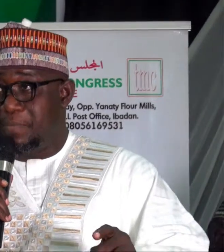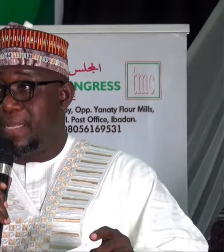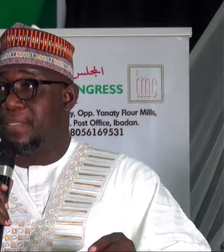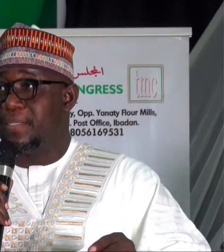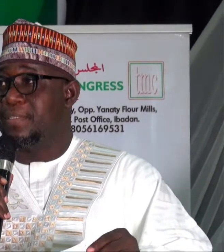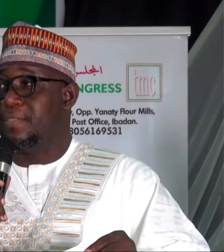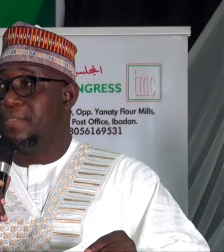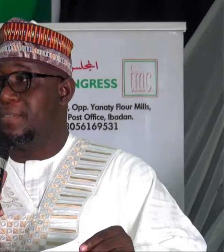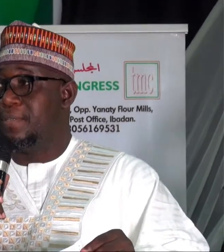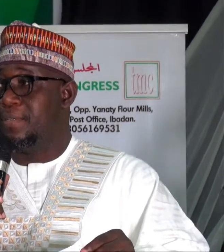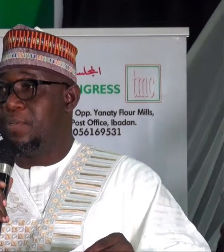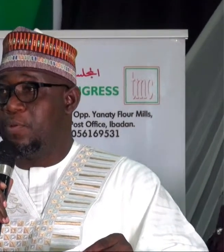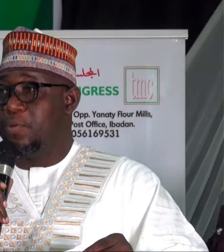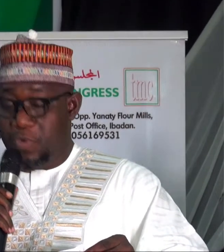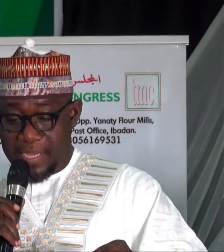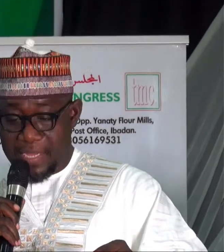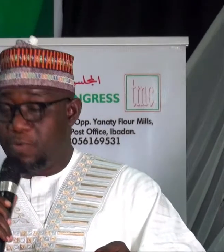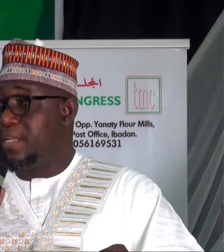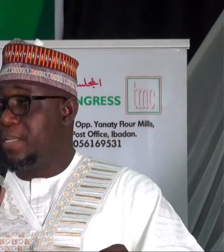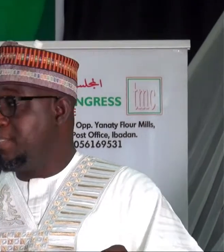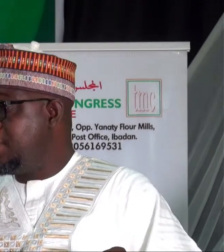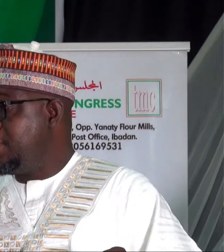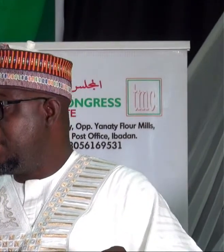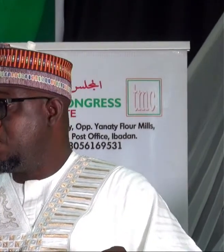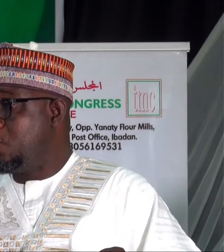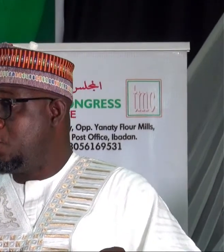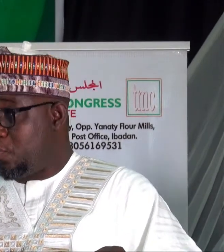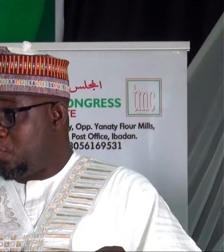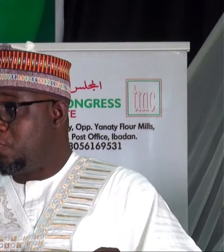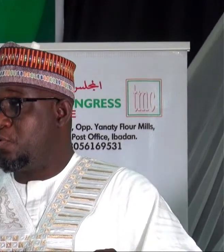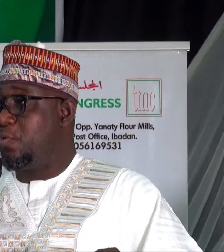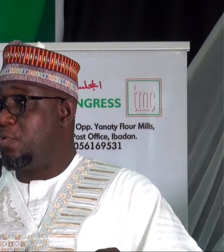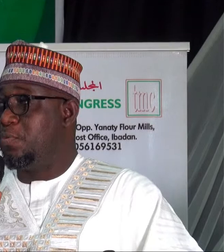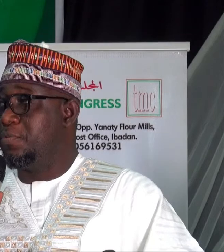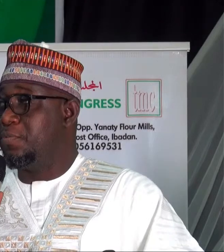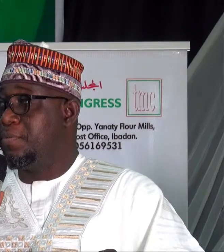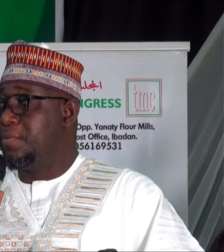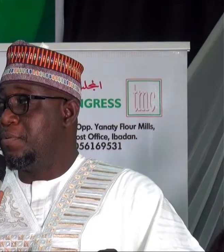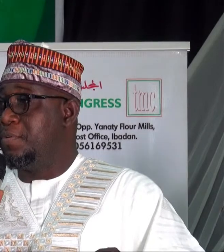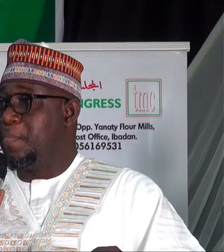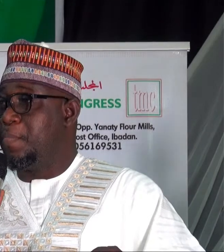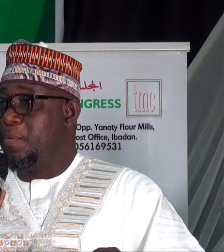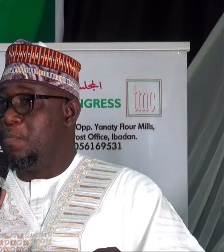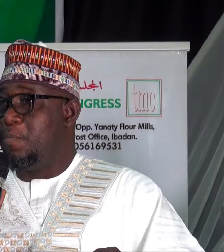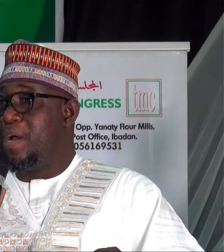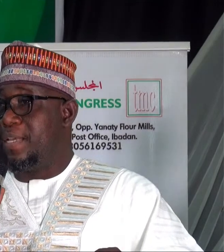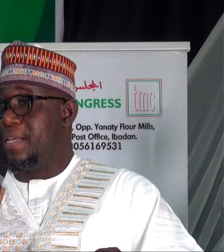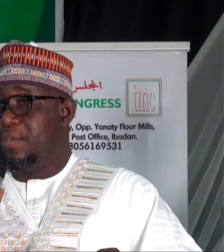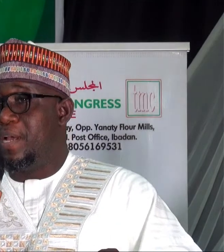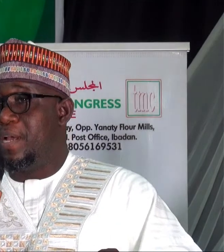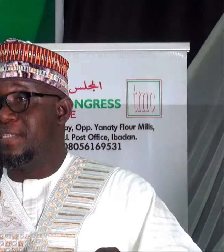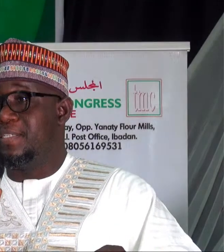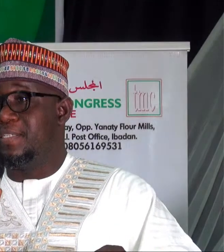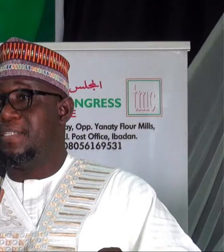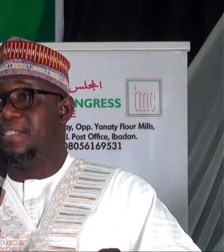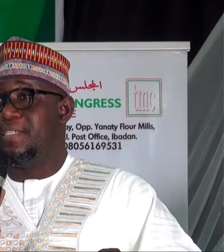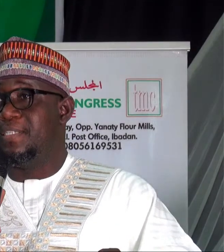tibadan mo de ki wa ni toyo toyo la haba mo wa ki wa ni